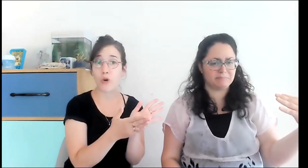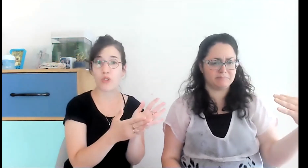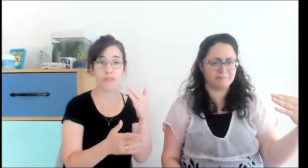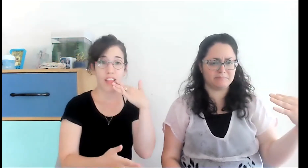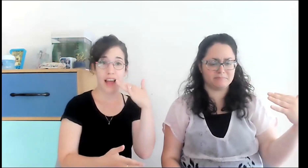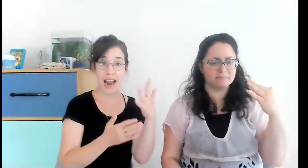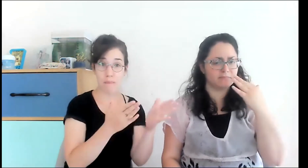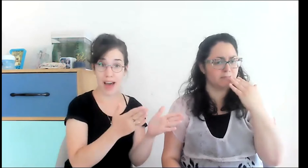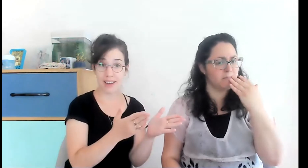פחות טוב. על המר.